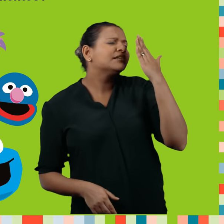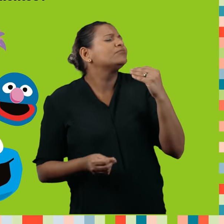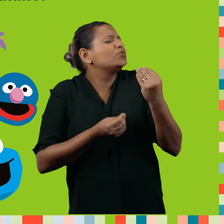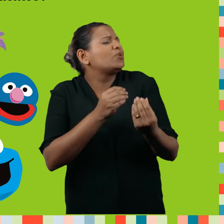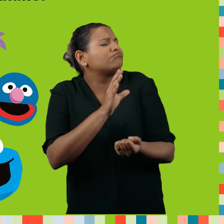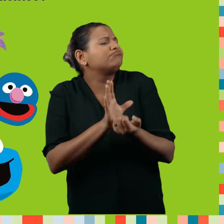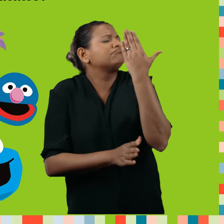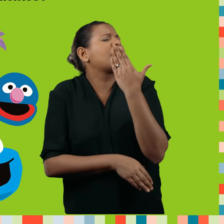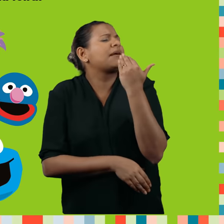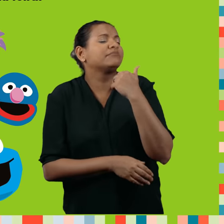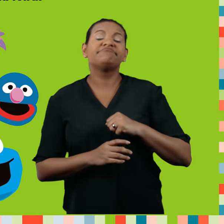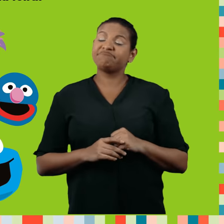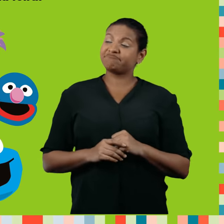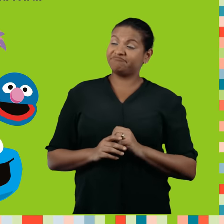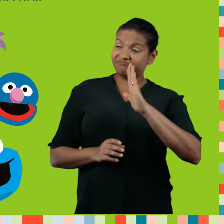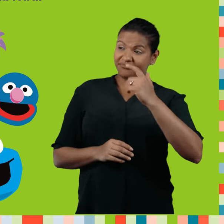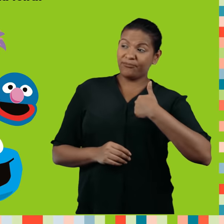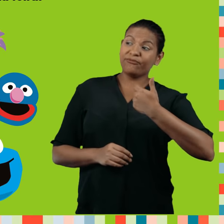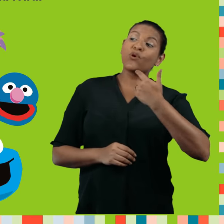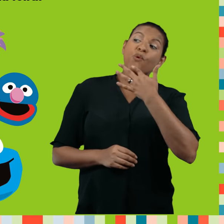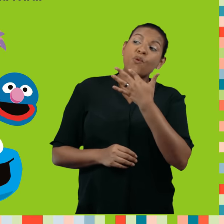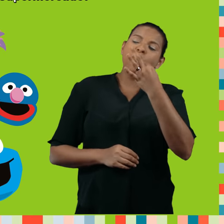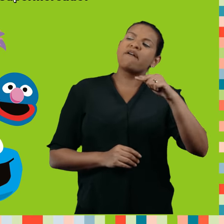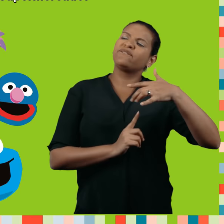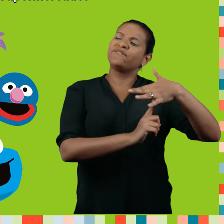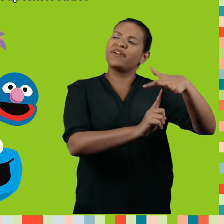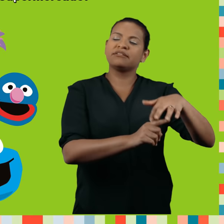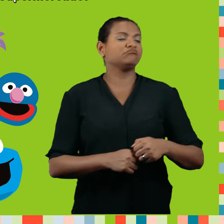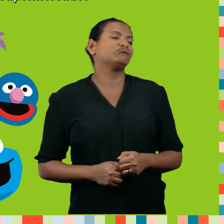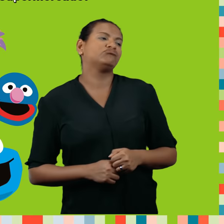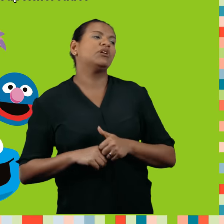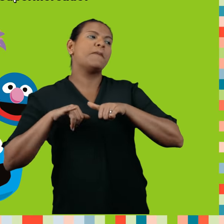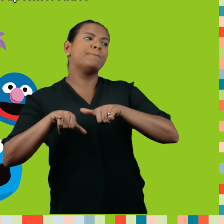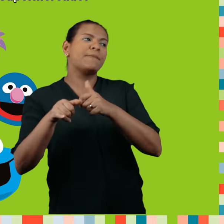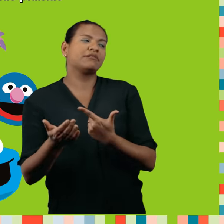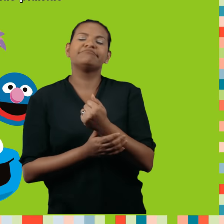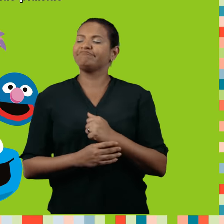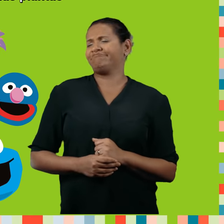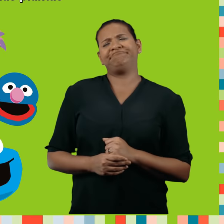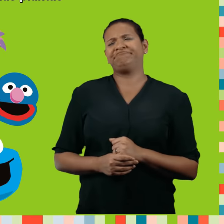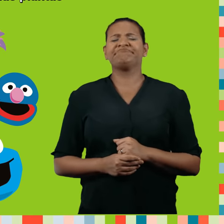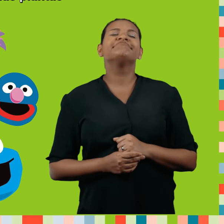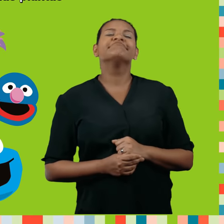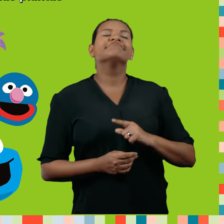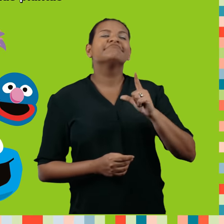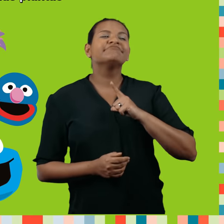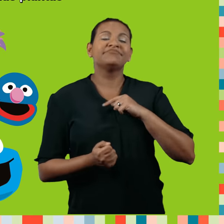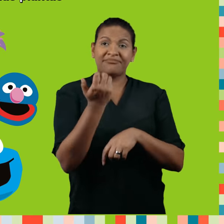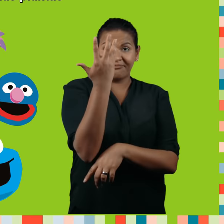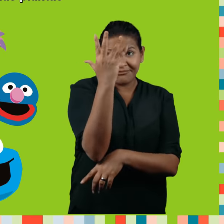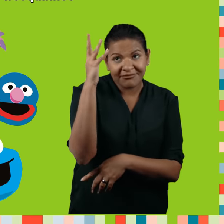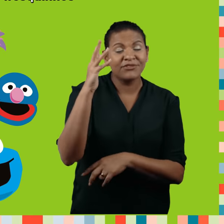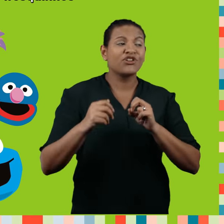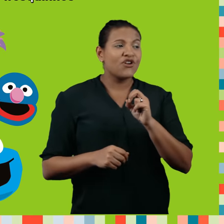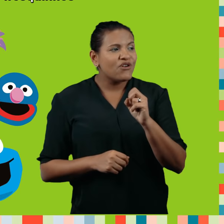onde vêm os alimentos? Eu acho que vem da feira. Não, vem do supermercado. Não, os alimentos vêm de algumas